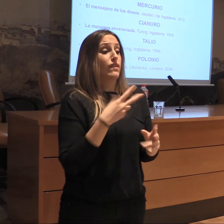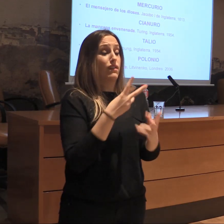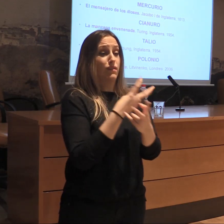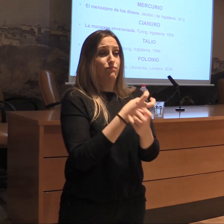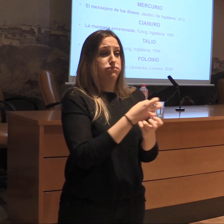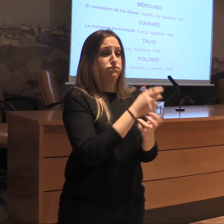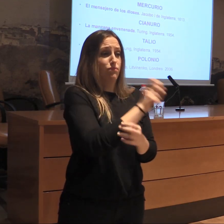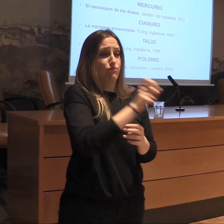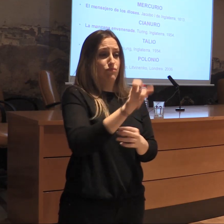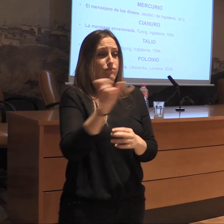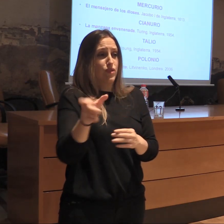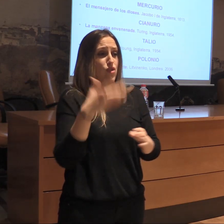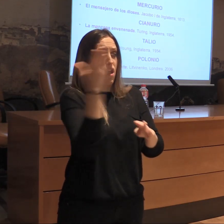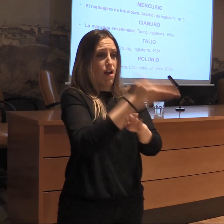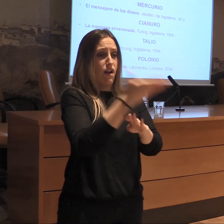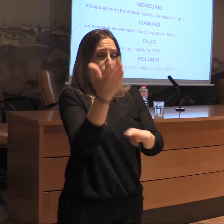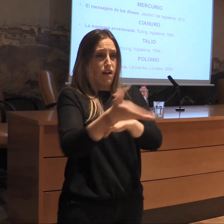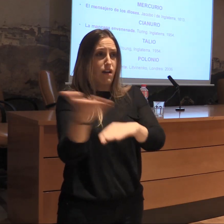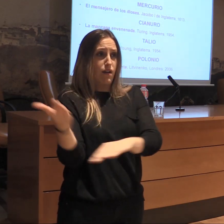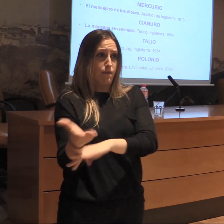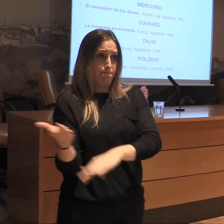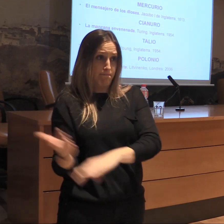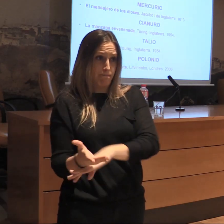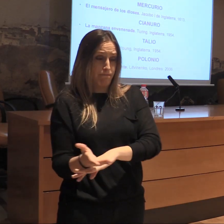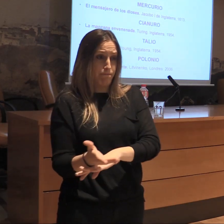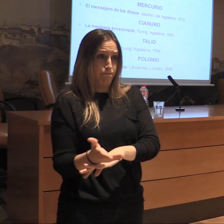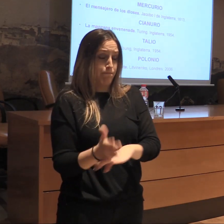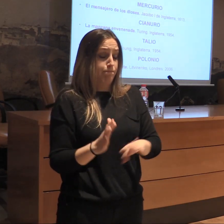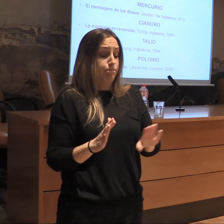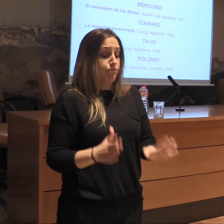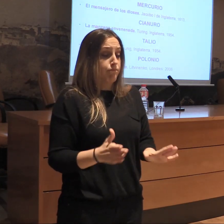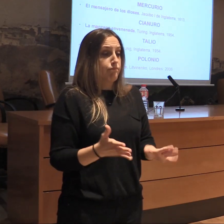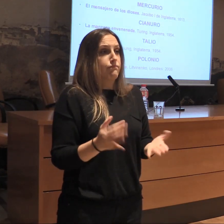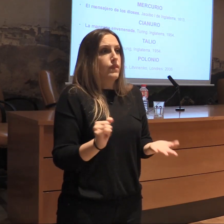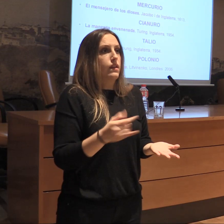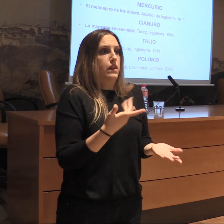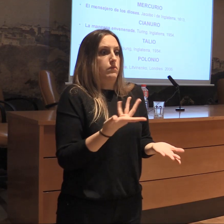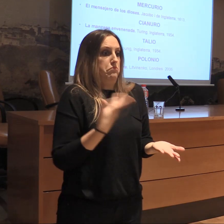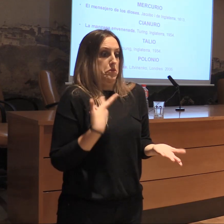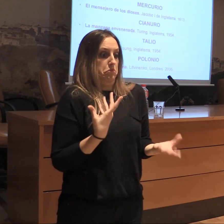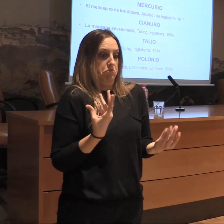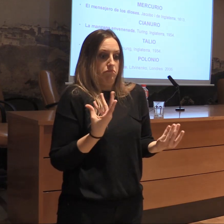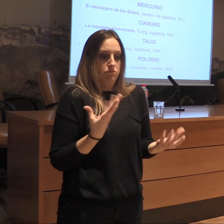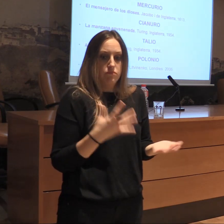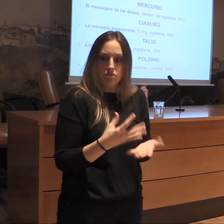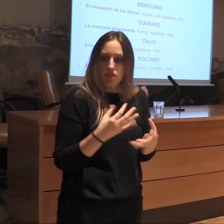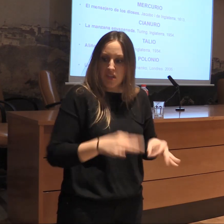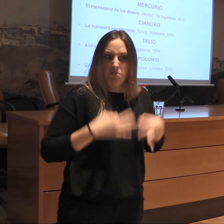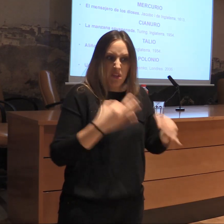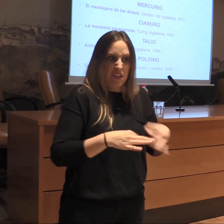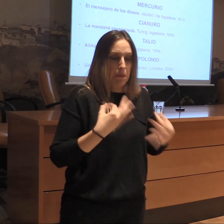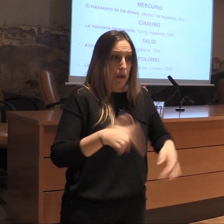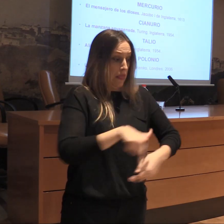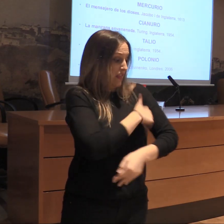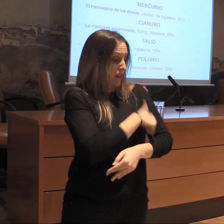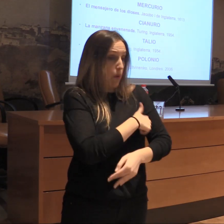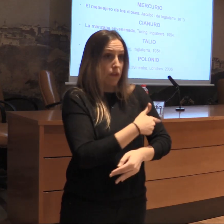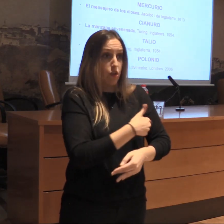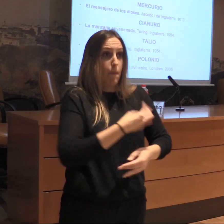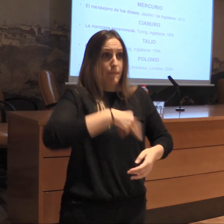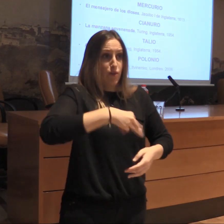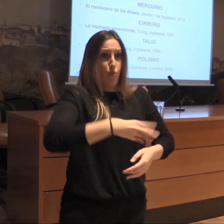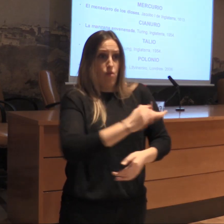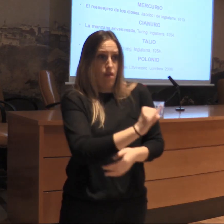sabemos, hasta hace muy muy poco era una sustancia omnipresente en nuestras vidas, en termómetros, en interruptores de luz, en muchas